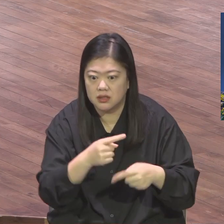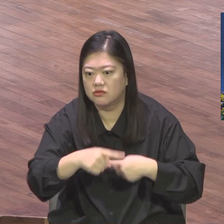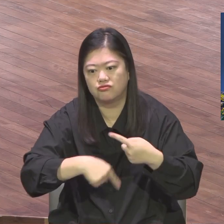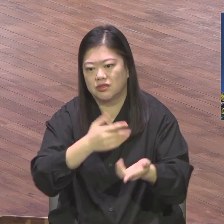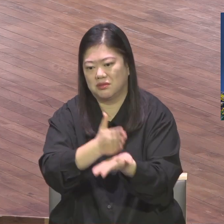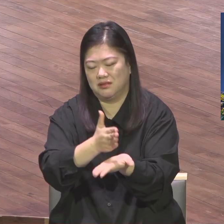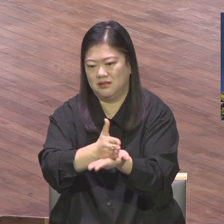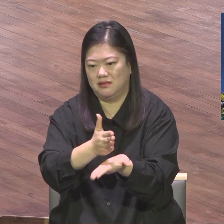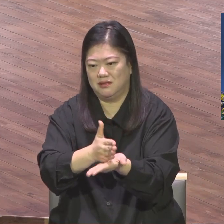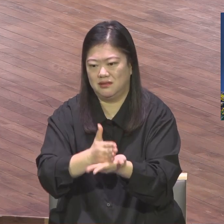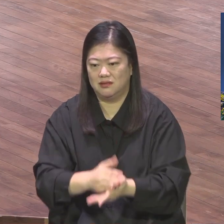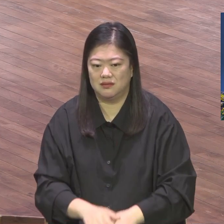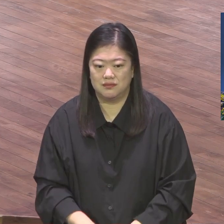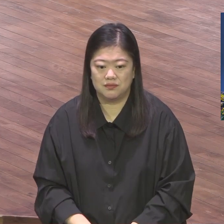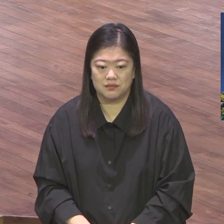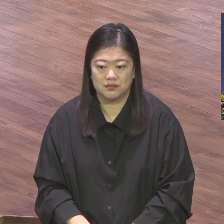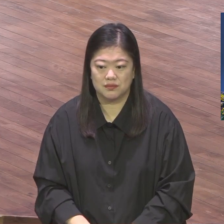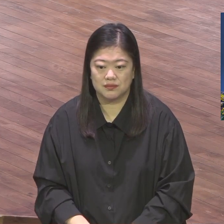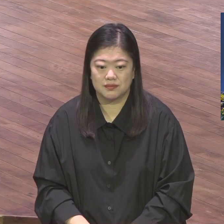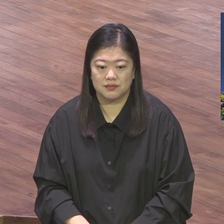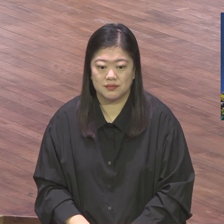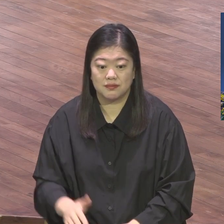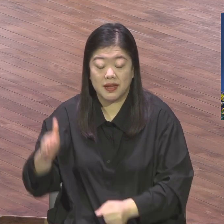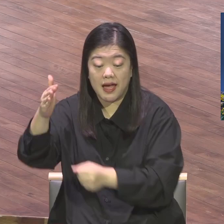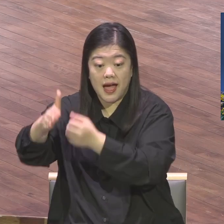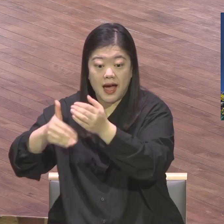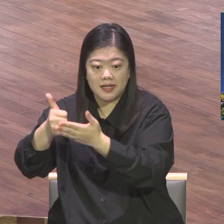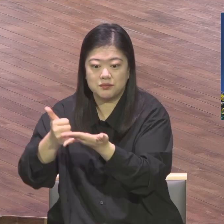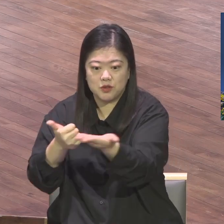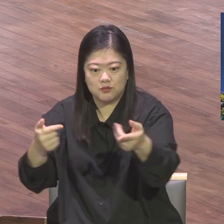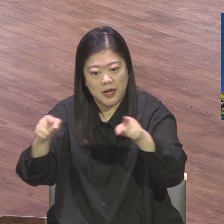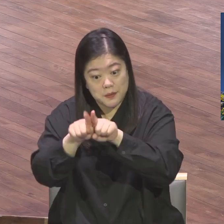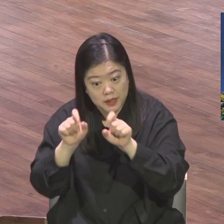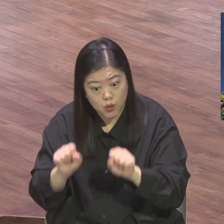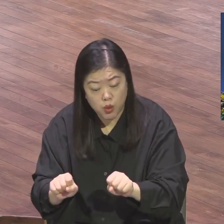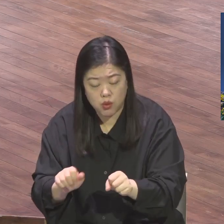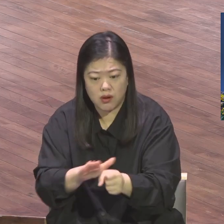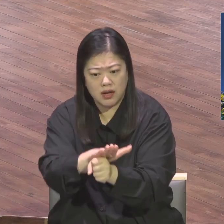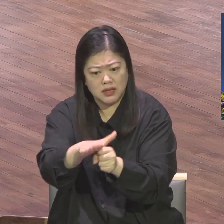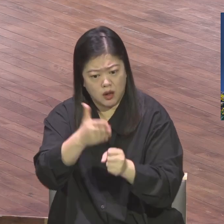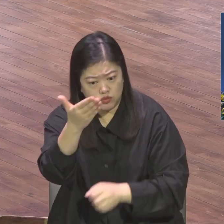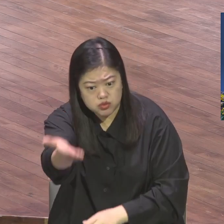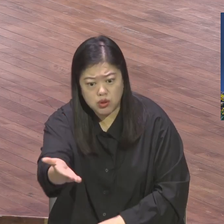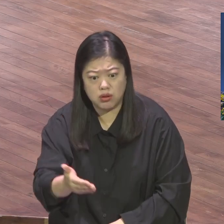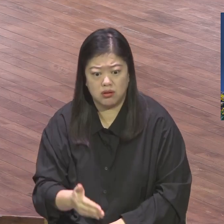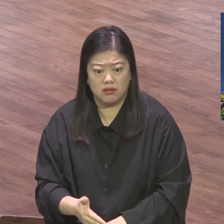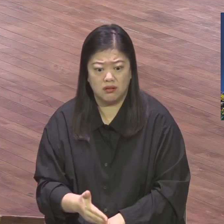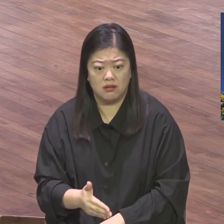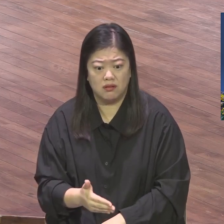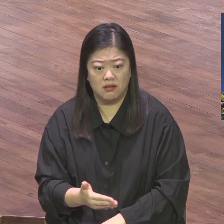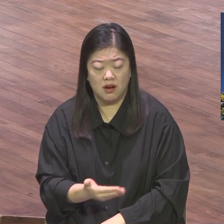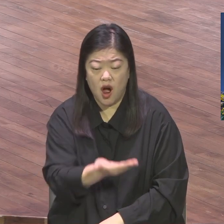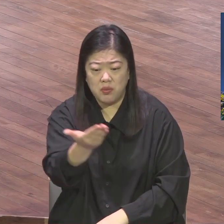완전 치유됐잖아요. 아멘. 그러니까 거치 없잖아요. 거치 없어요.